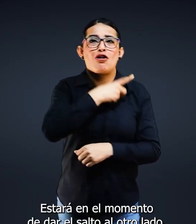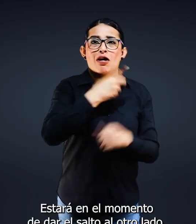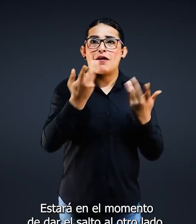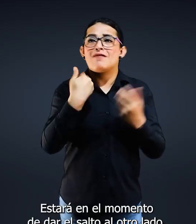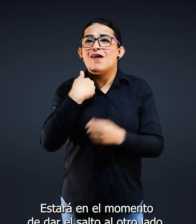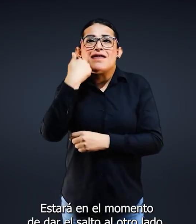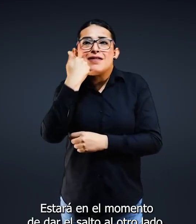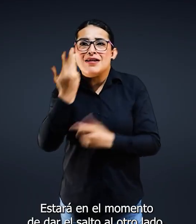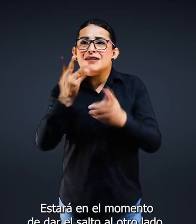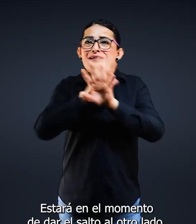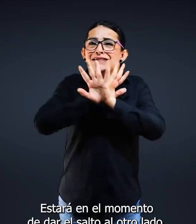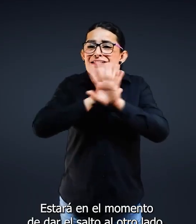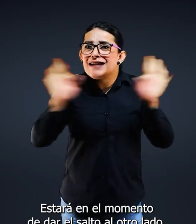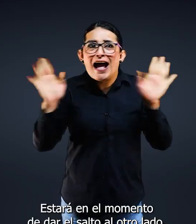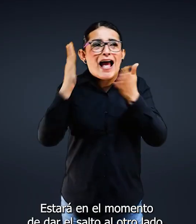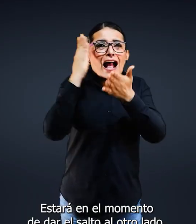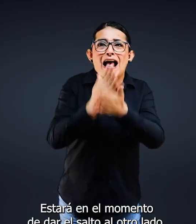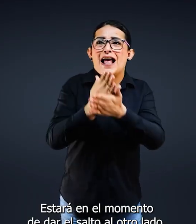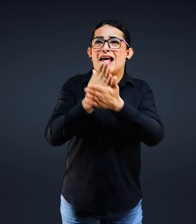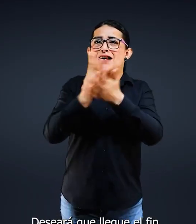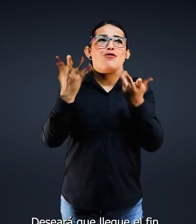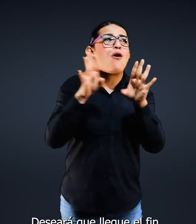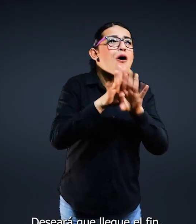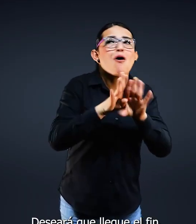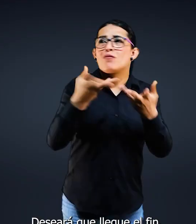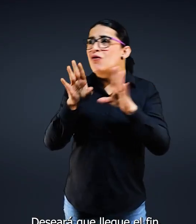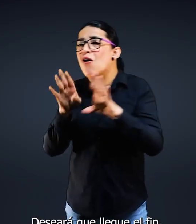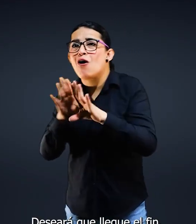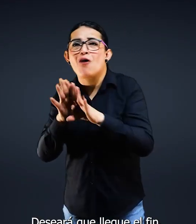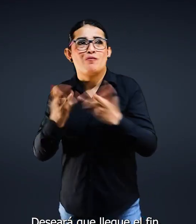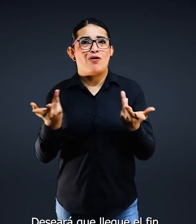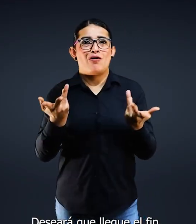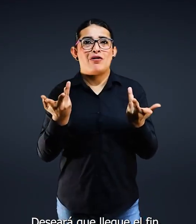Estará en el momento de dar el salto al otro lado. Deseará que llegue el fin.